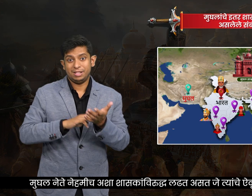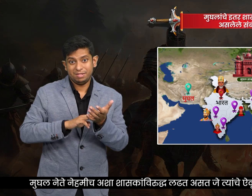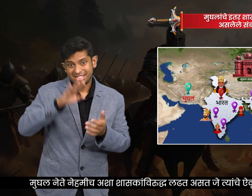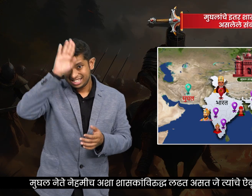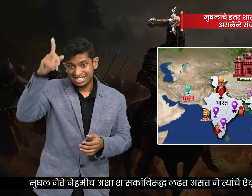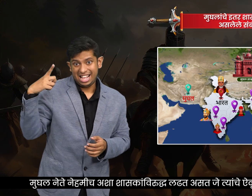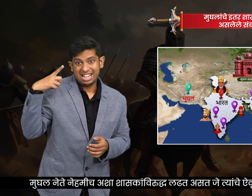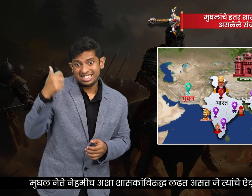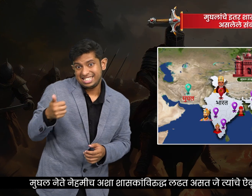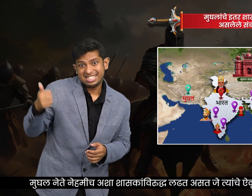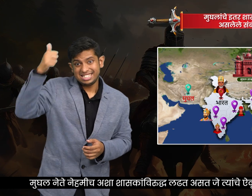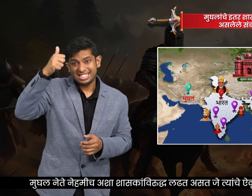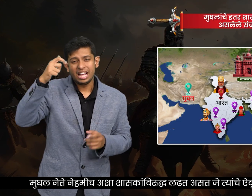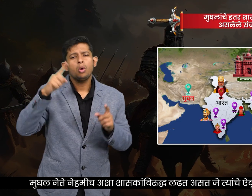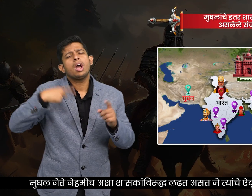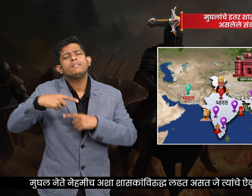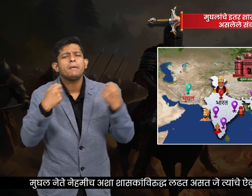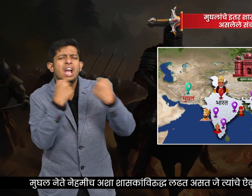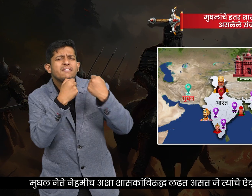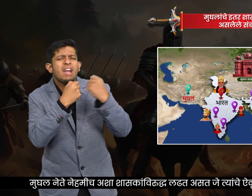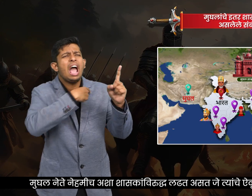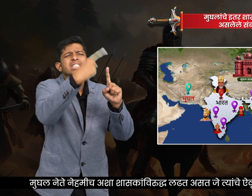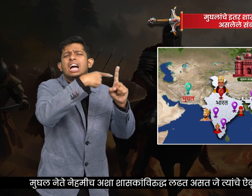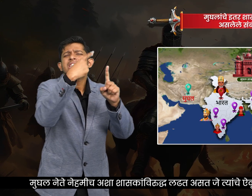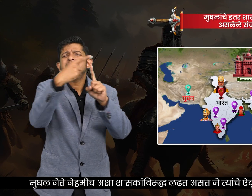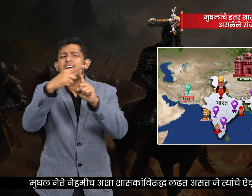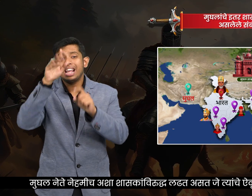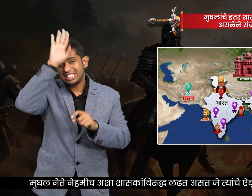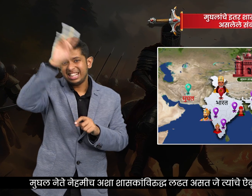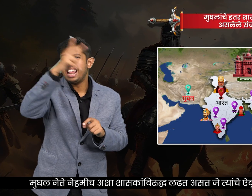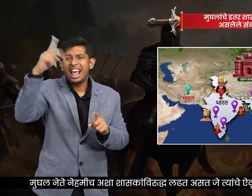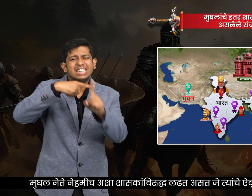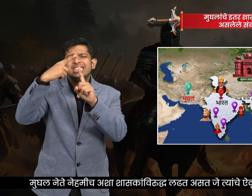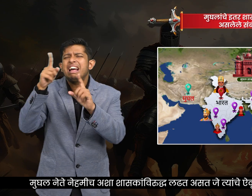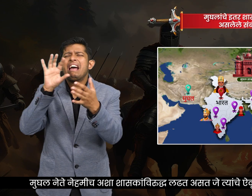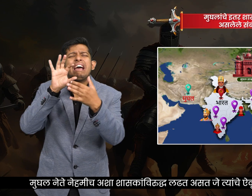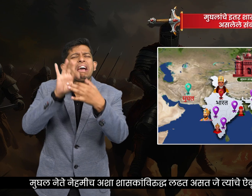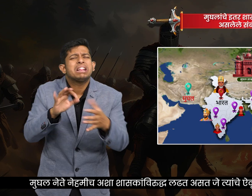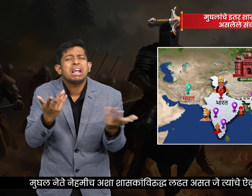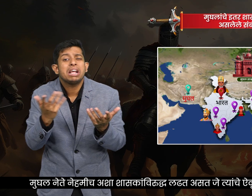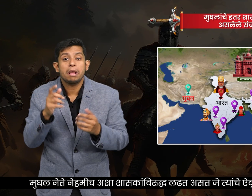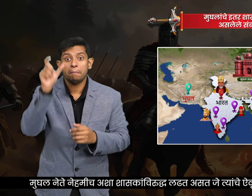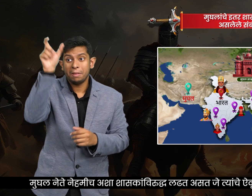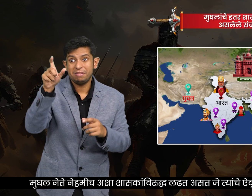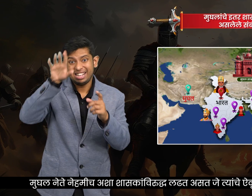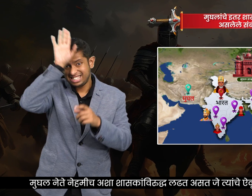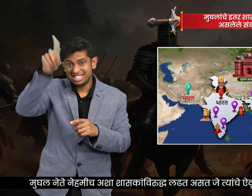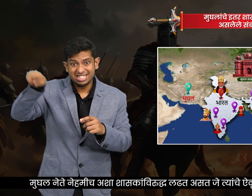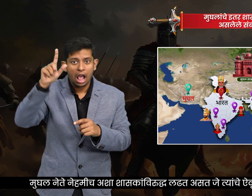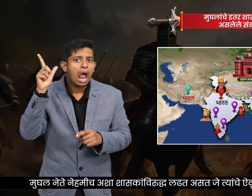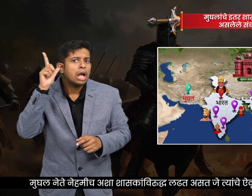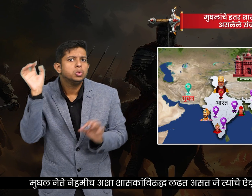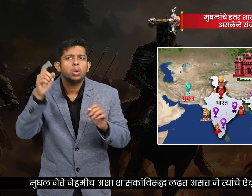मुघल नेते नेहमीच अशा शासकांविरुद्ध लढत असत जे त्यांचे ऐकू